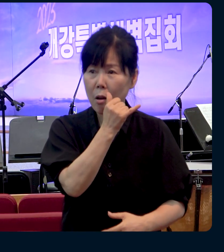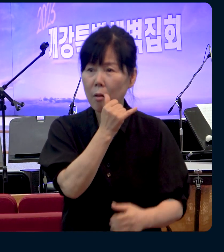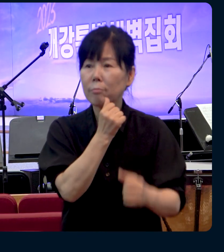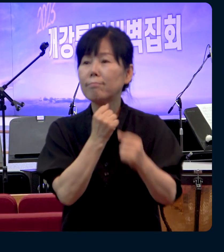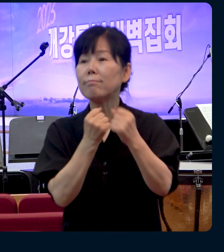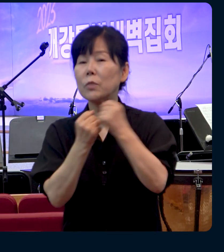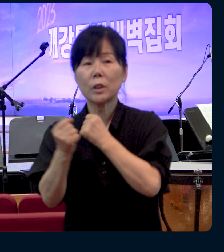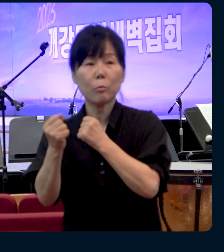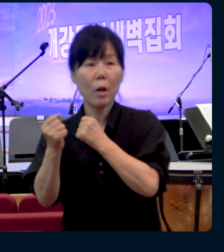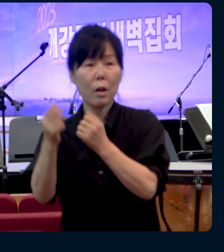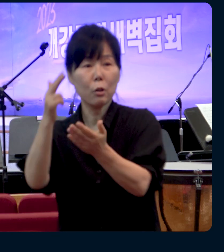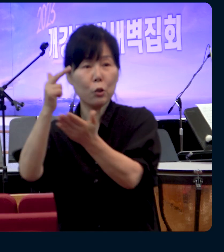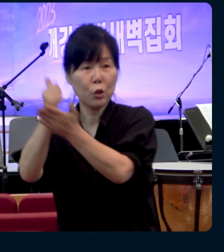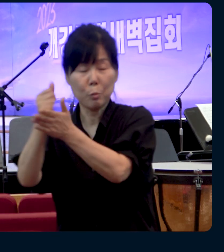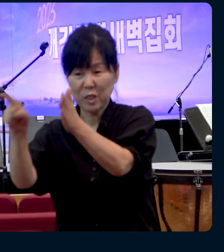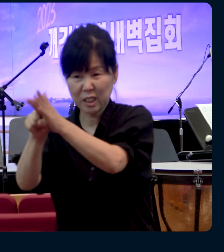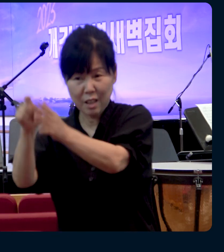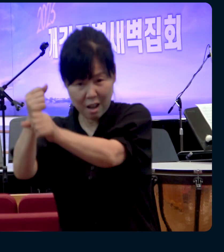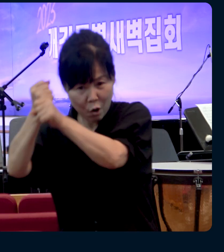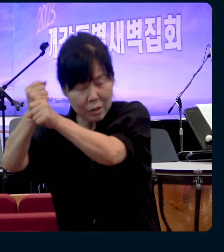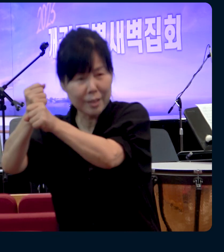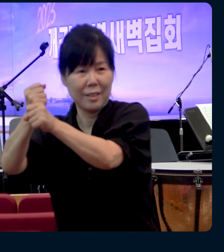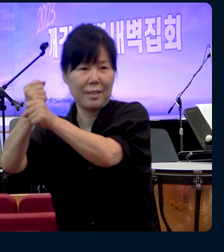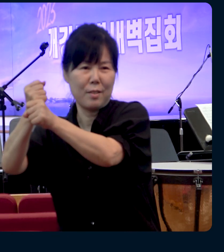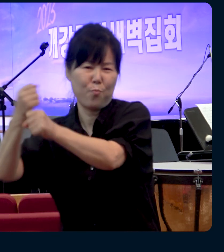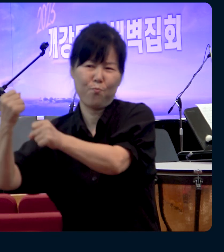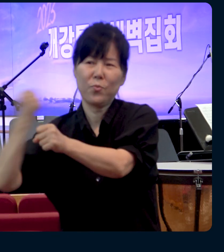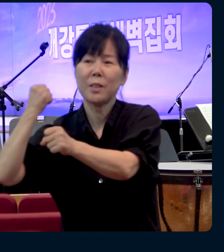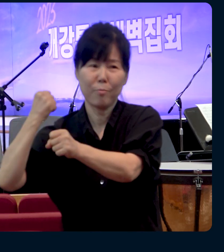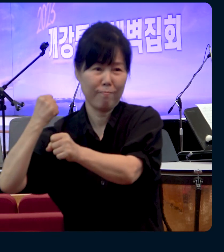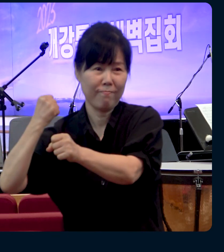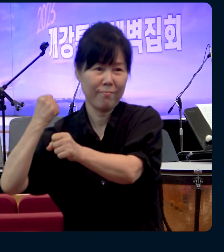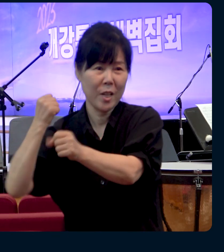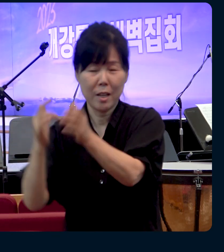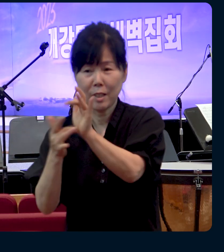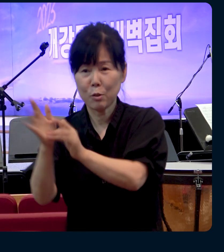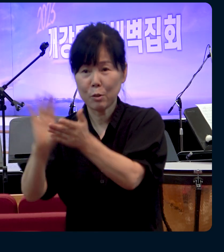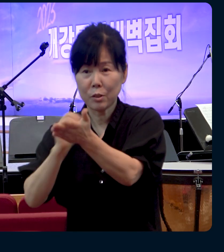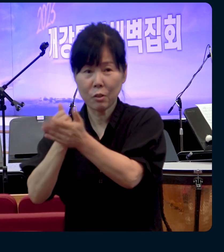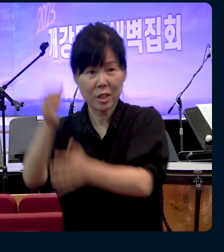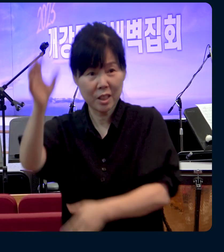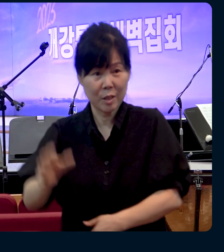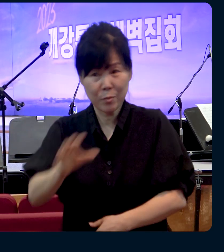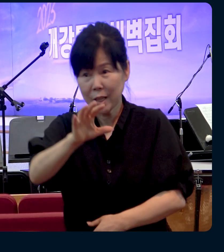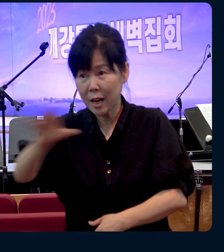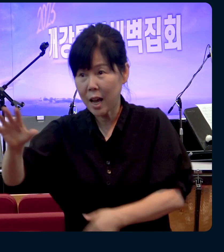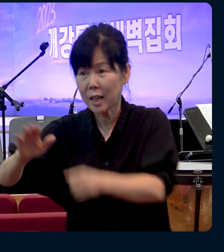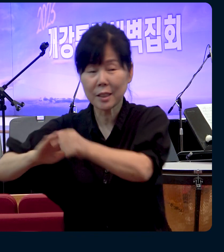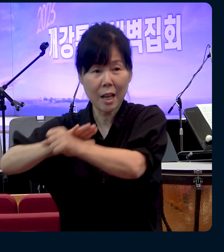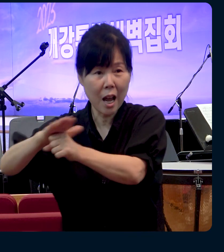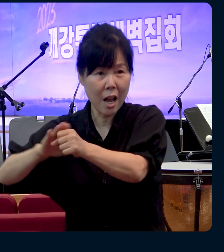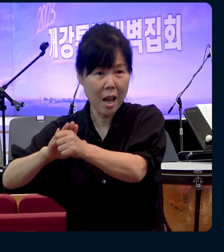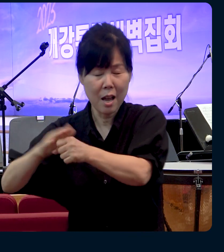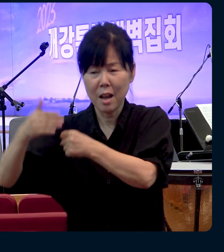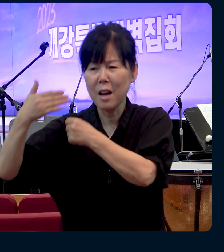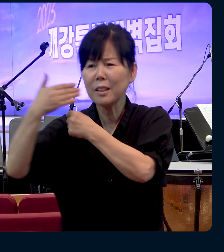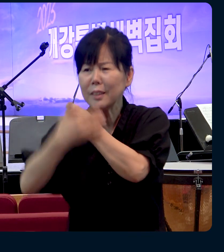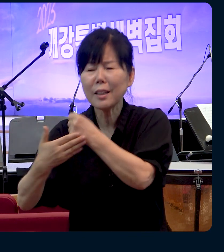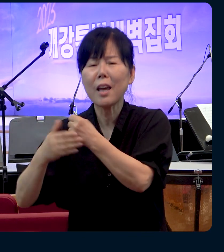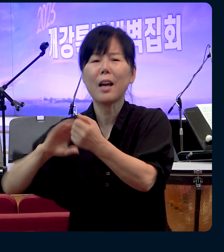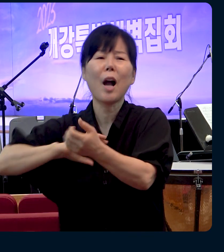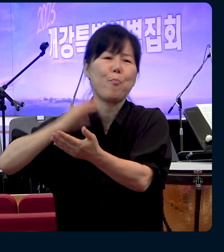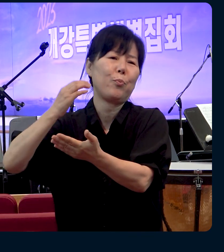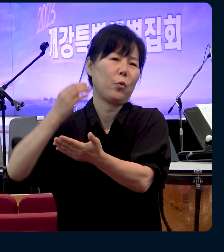있지만 주님을 향한 신뢰가, 그 예수 그리스도의 십자가의 대속의 사랑에 대한 그